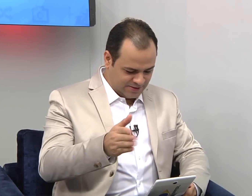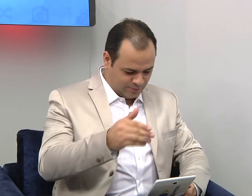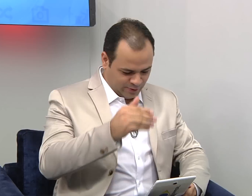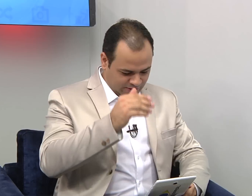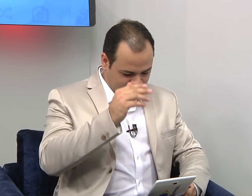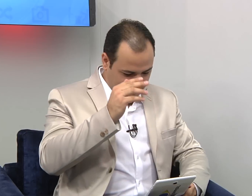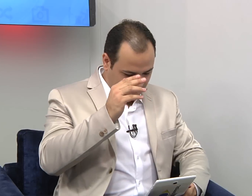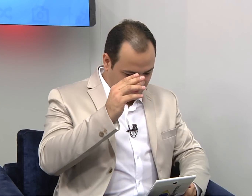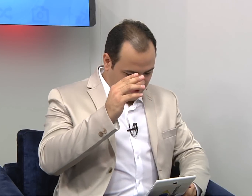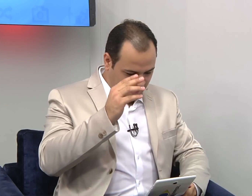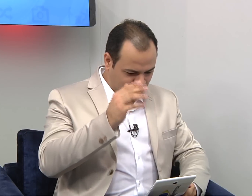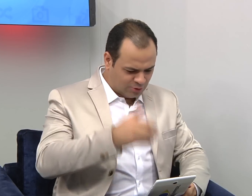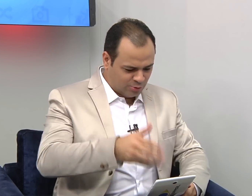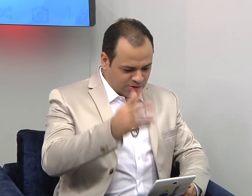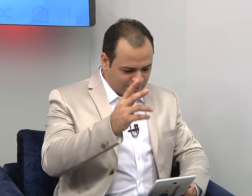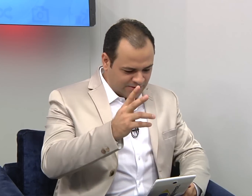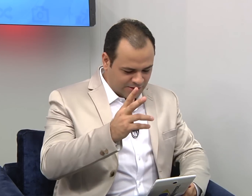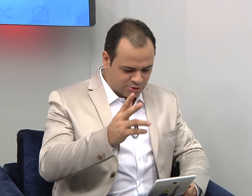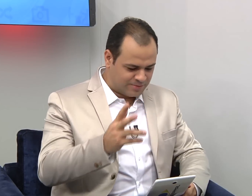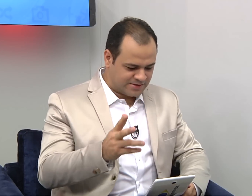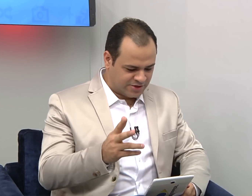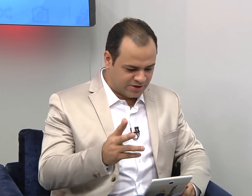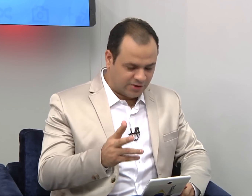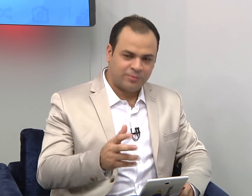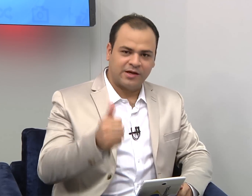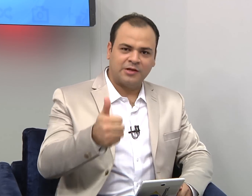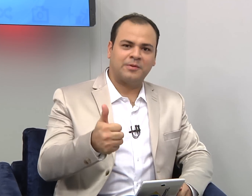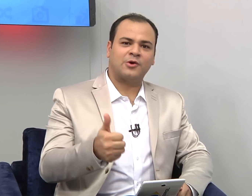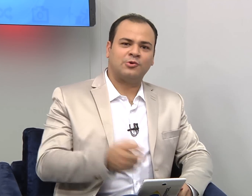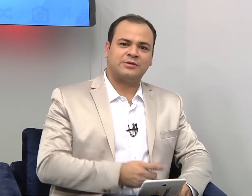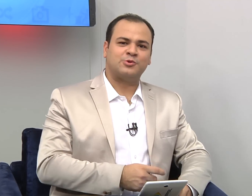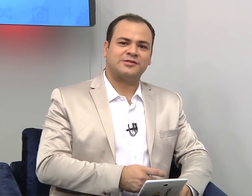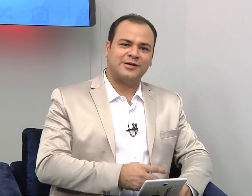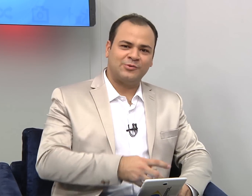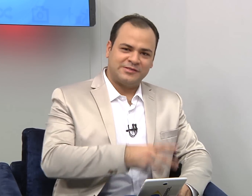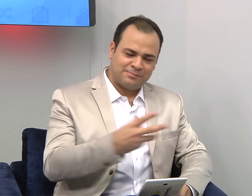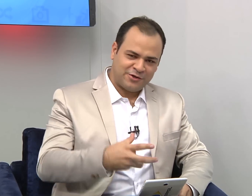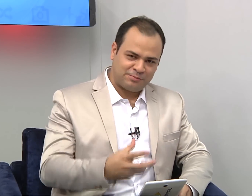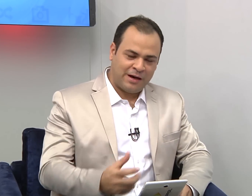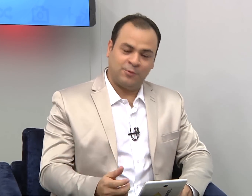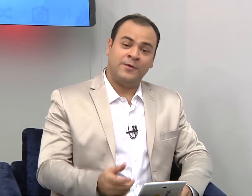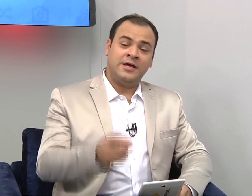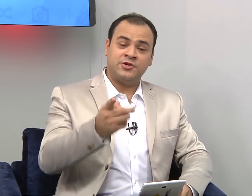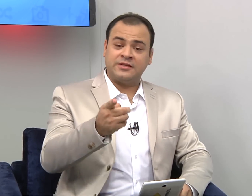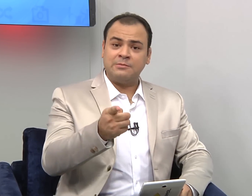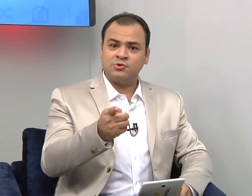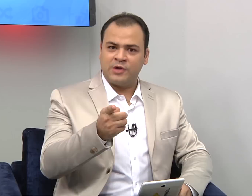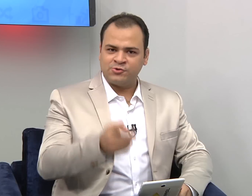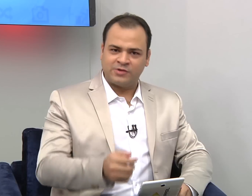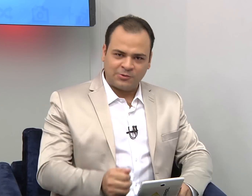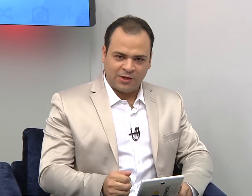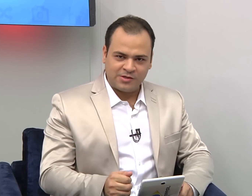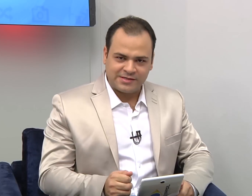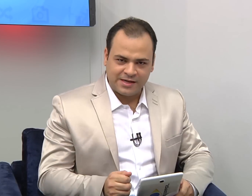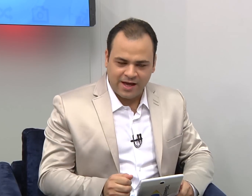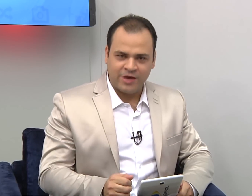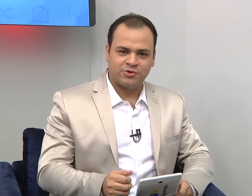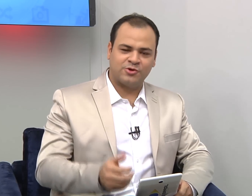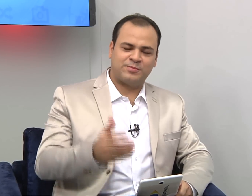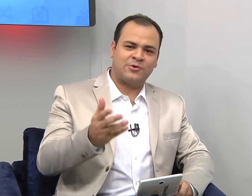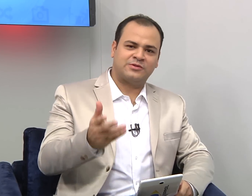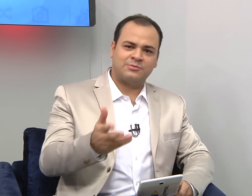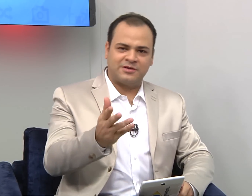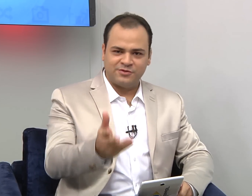aqui parabenizando o programa, a todo mundo que está mandando a sua mensagem aqui, obrigado pela contribuição nesse bate-papo e já temos o resultado da nossa